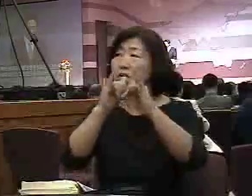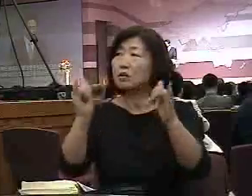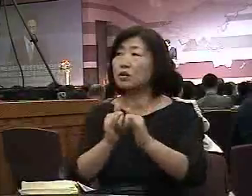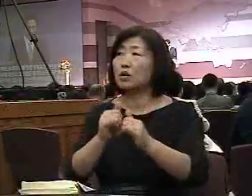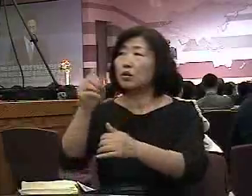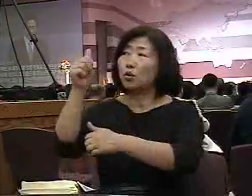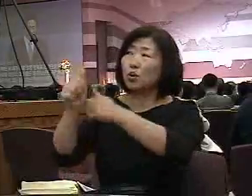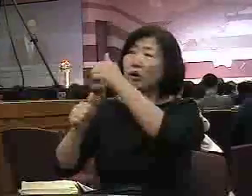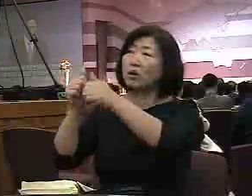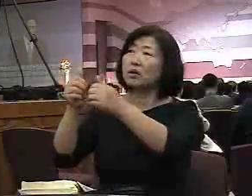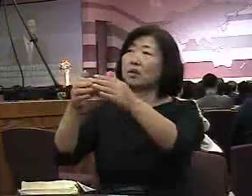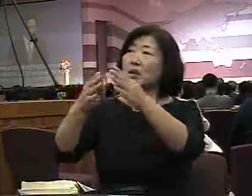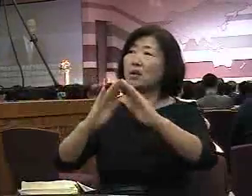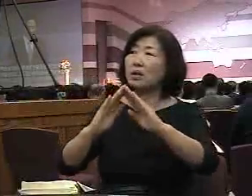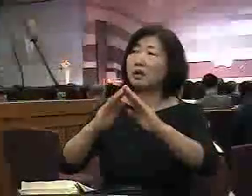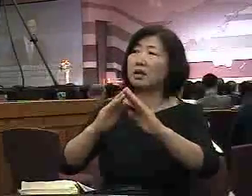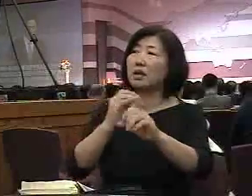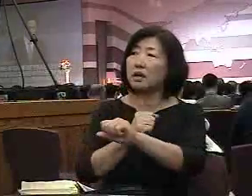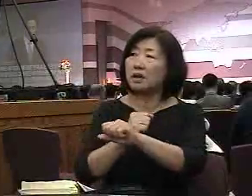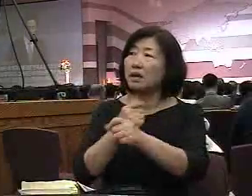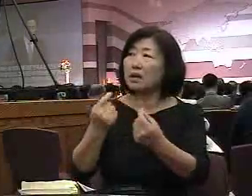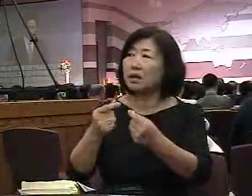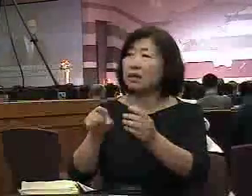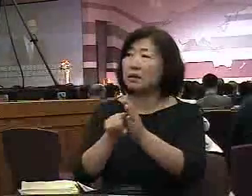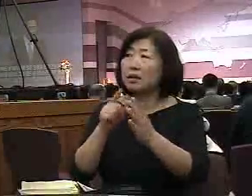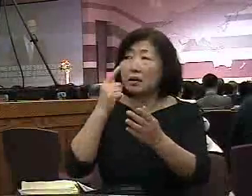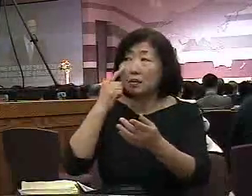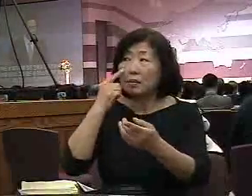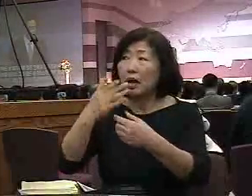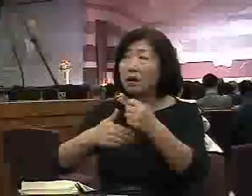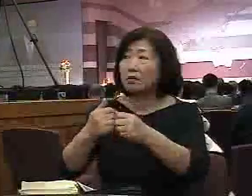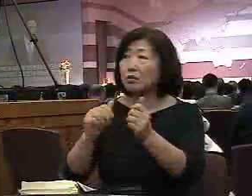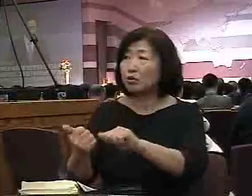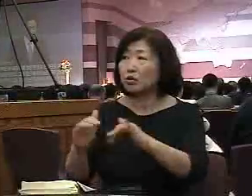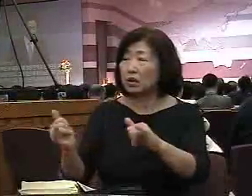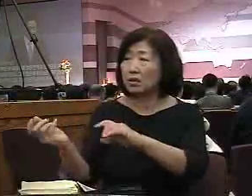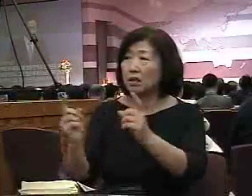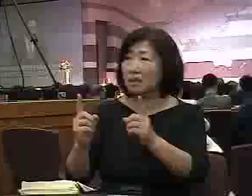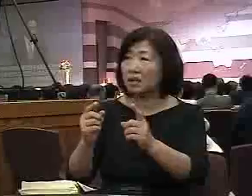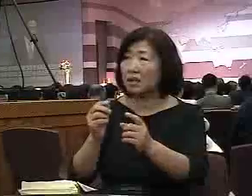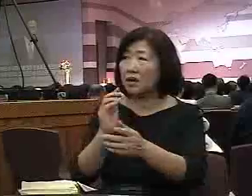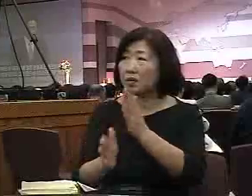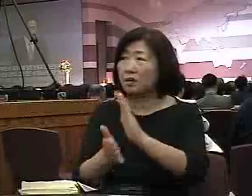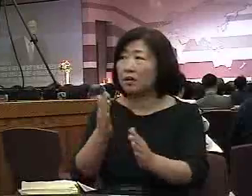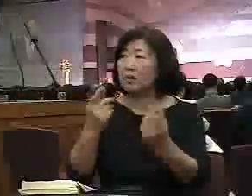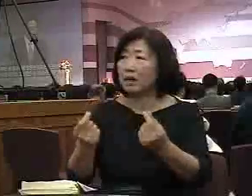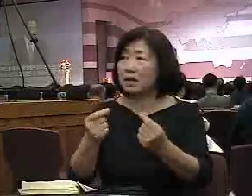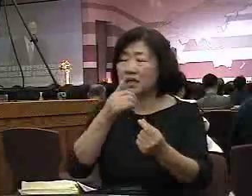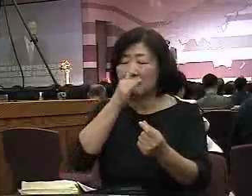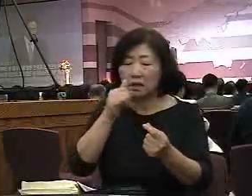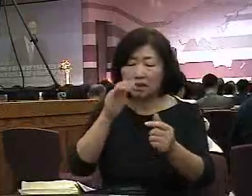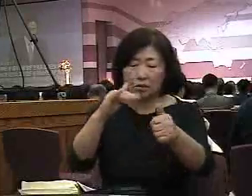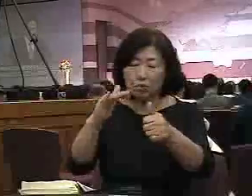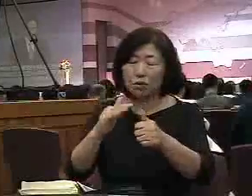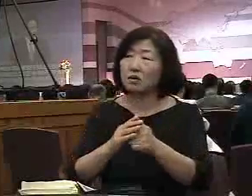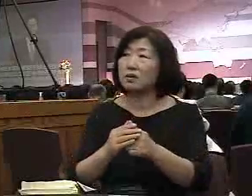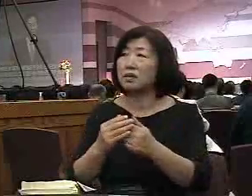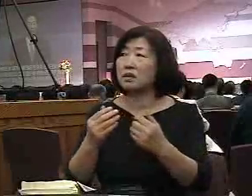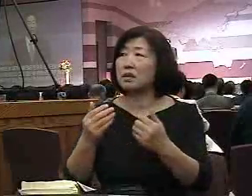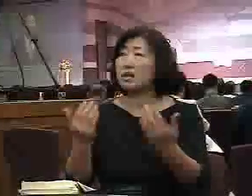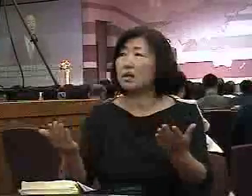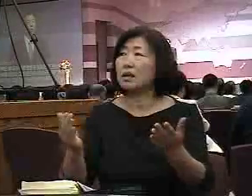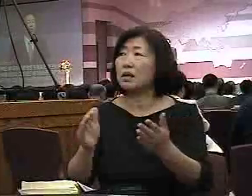것 같으니 그의 믿음 바 하나님은 죽은 자를 살리시며 없는 것을 있는 것 같이 부르시는